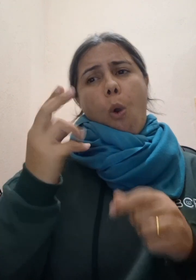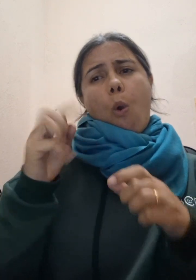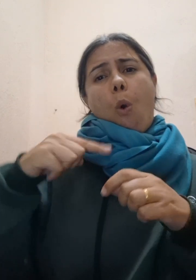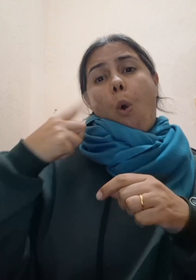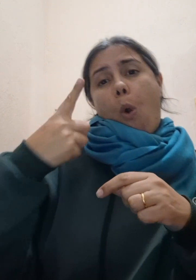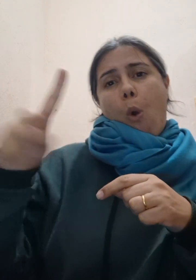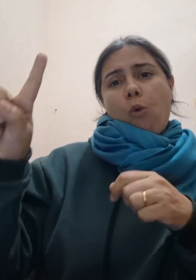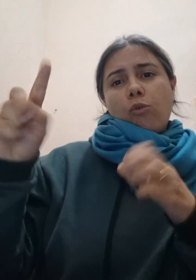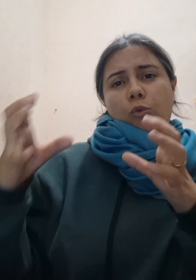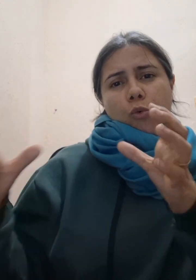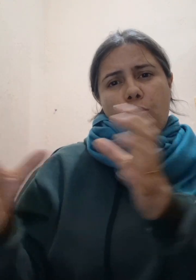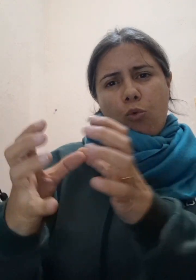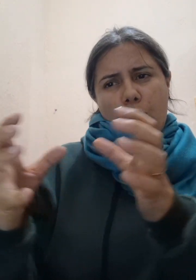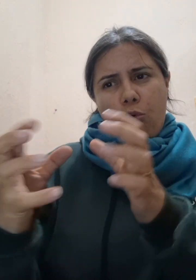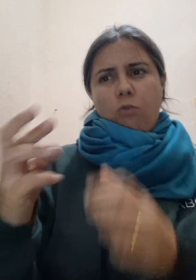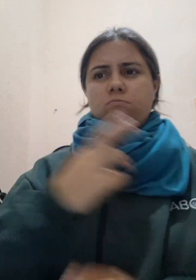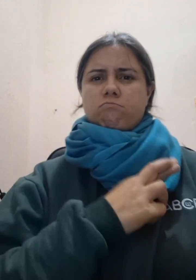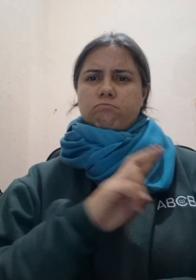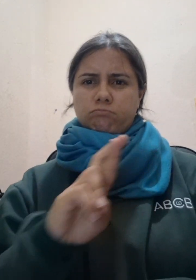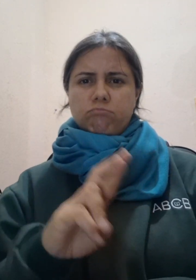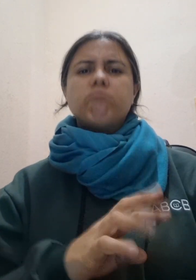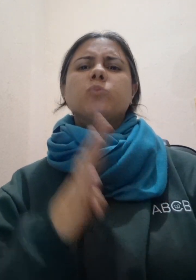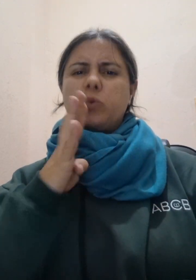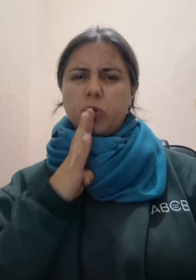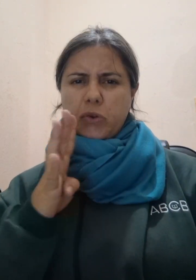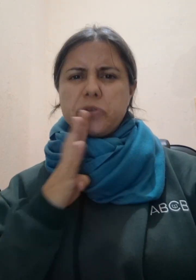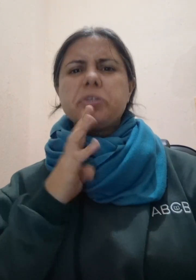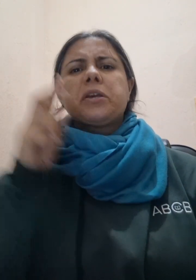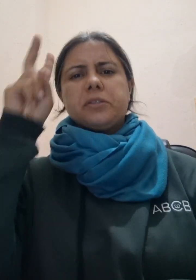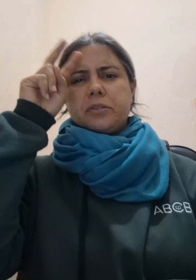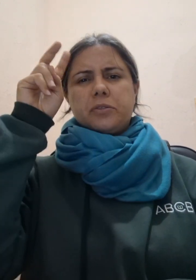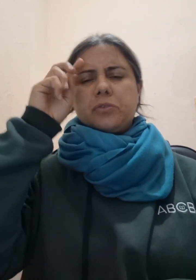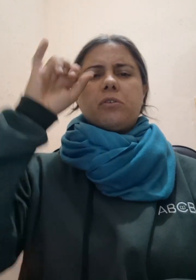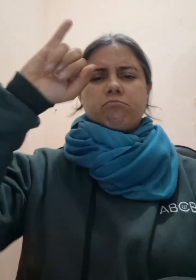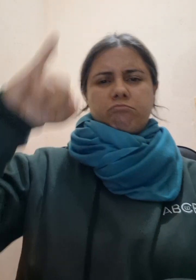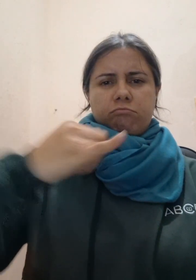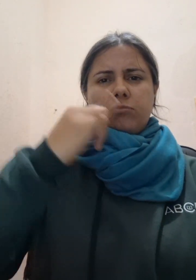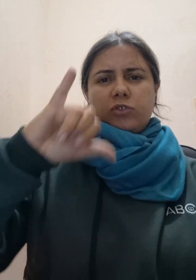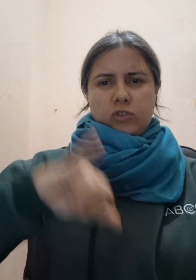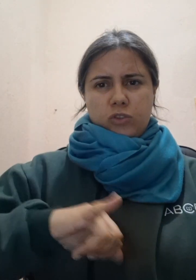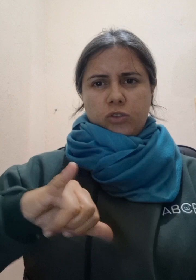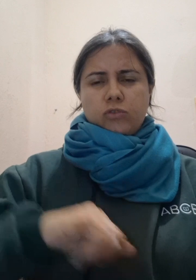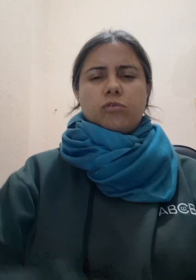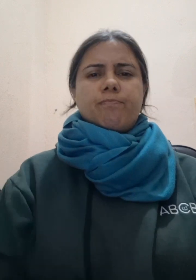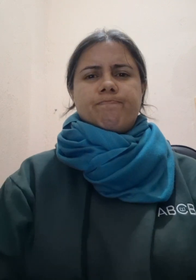crentes, cristãos ou outros grupos religiosos. As pessoas conhecem a história de Jó.